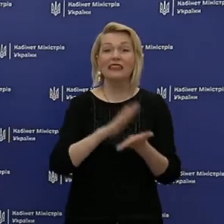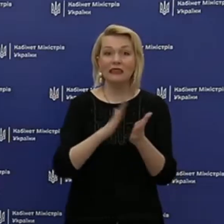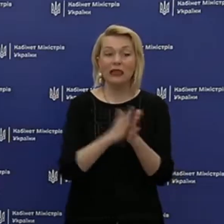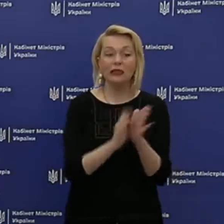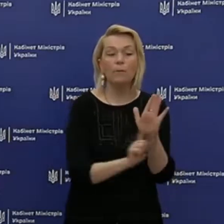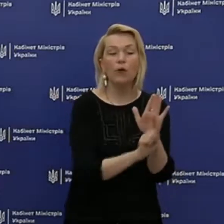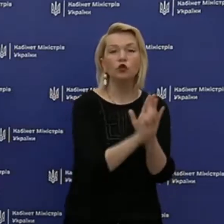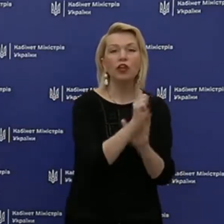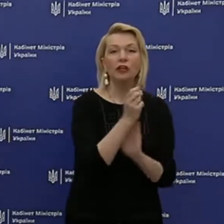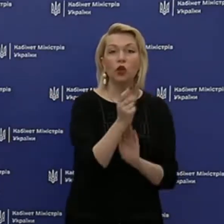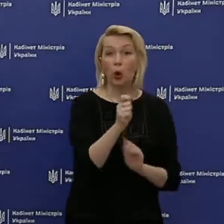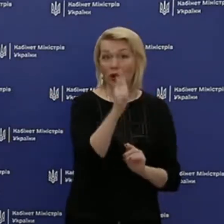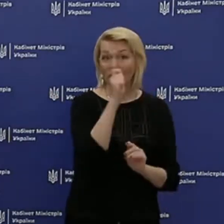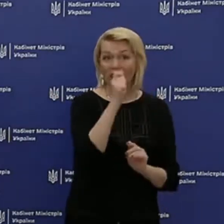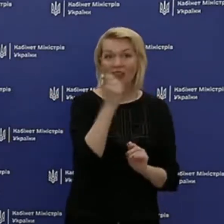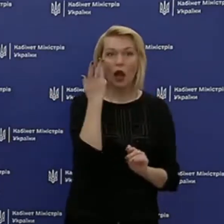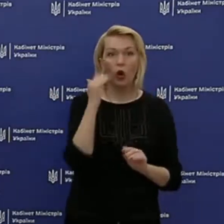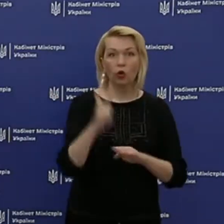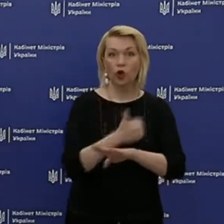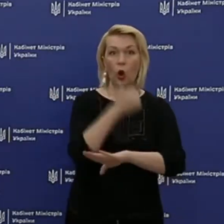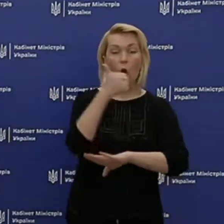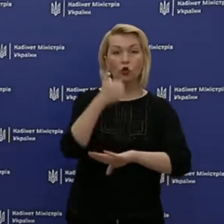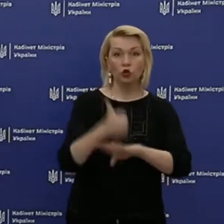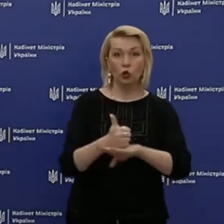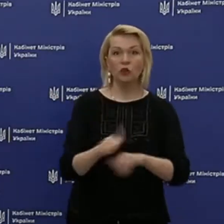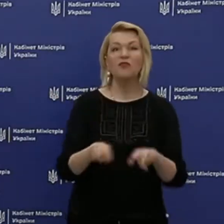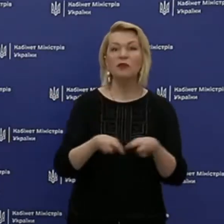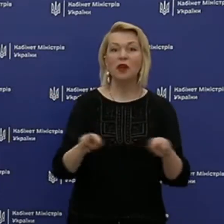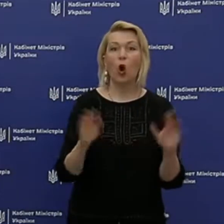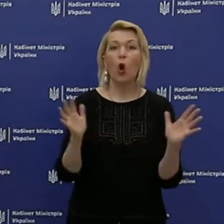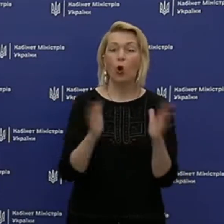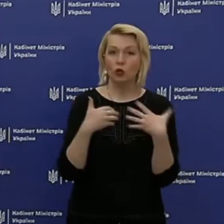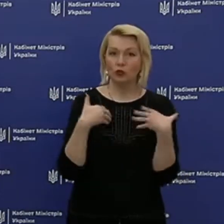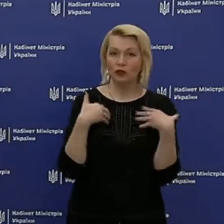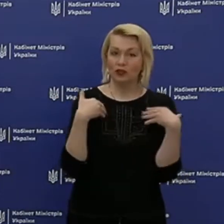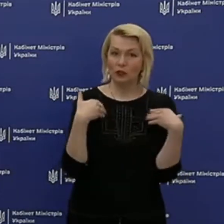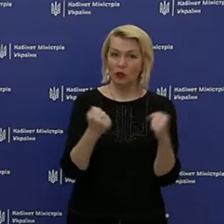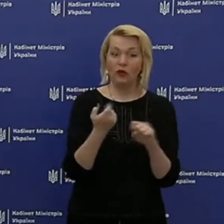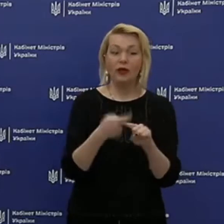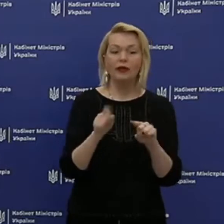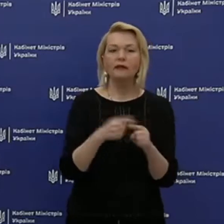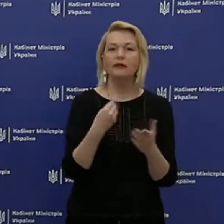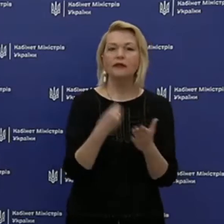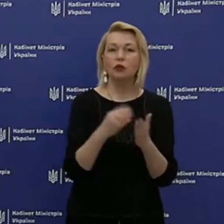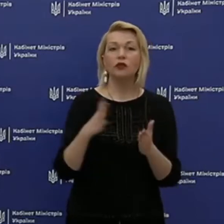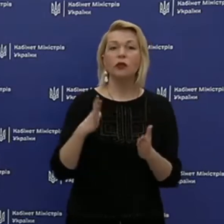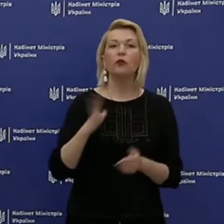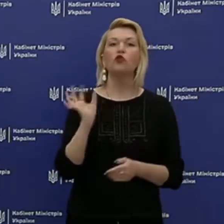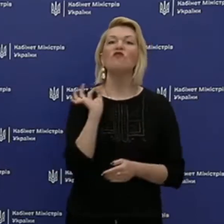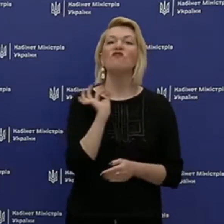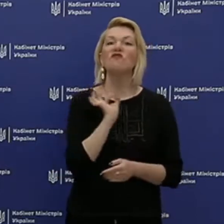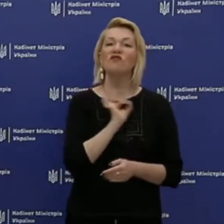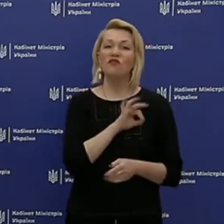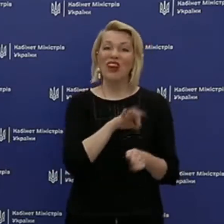початок квітня, коли я очолив Міністерство охорони здоров'я, ці кошти було використано